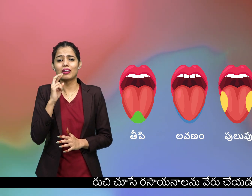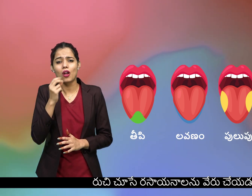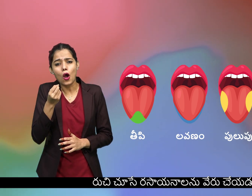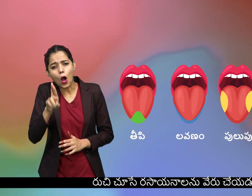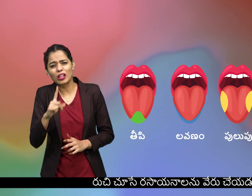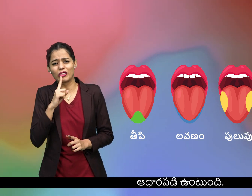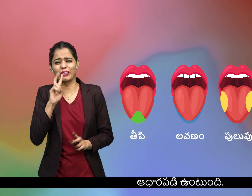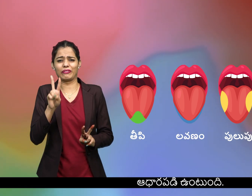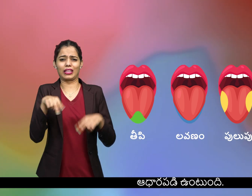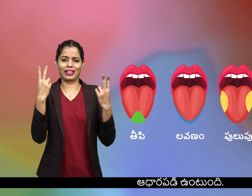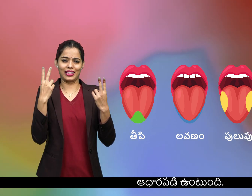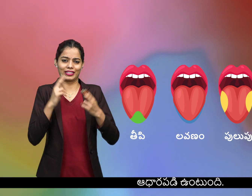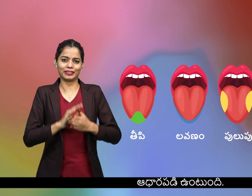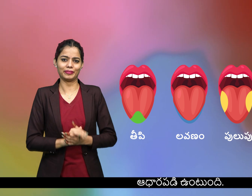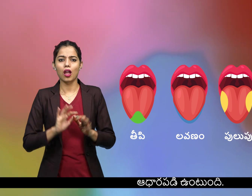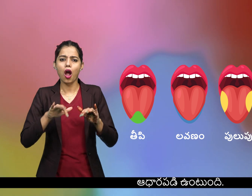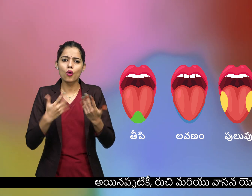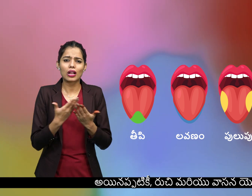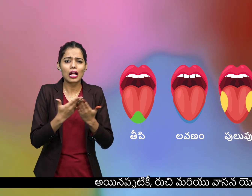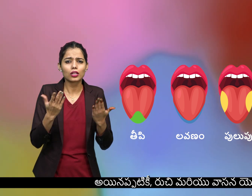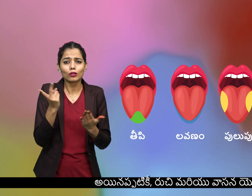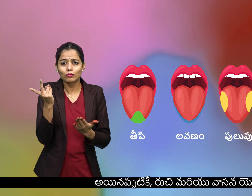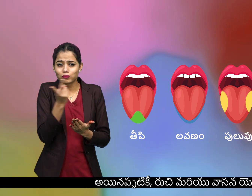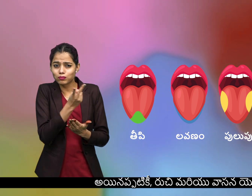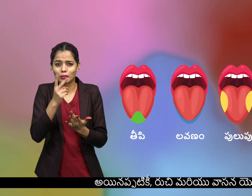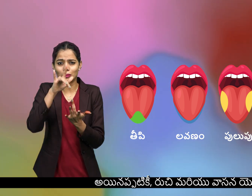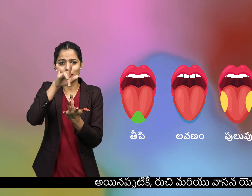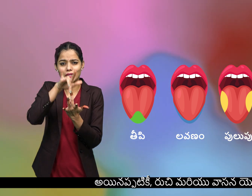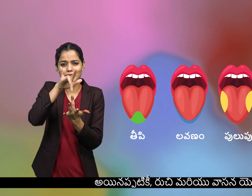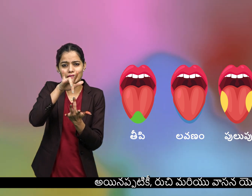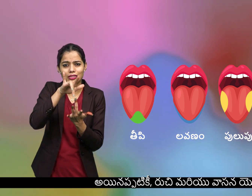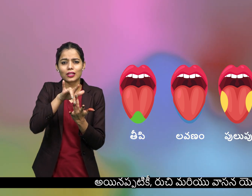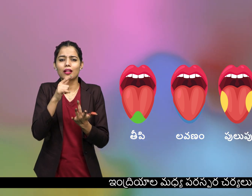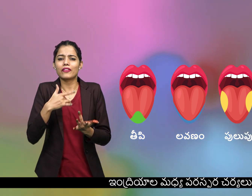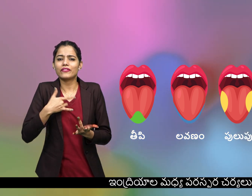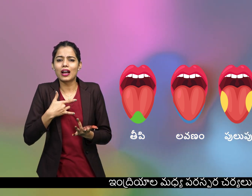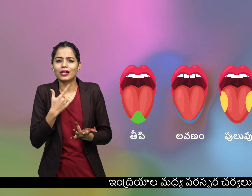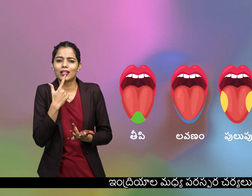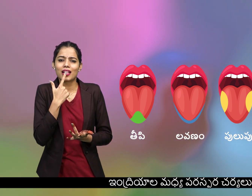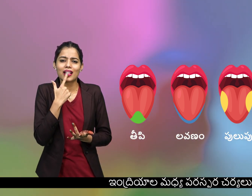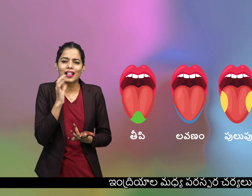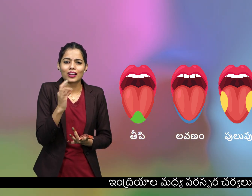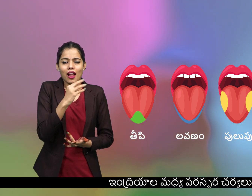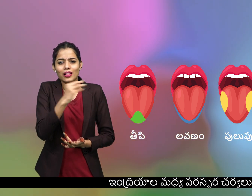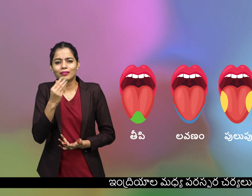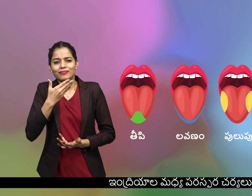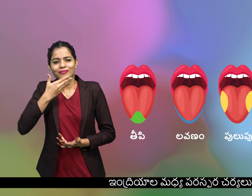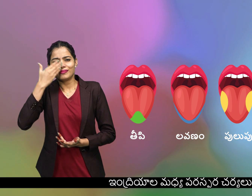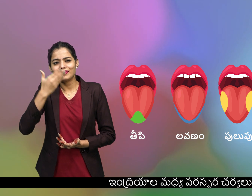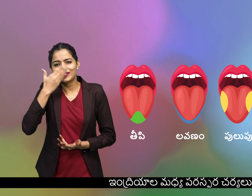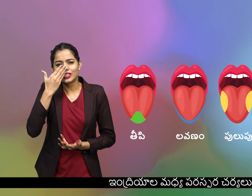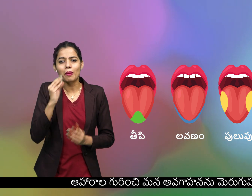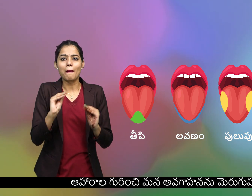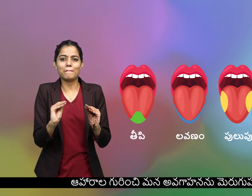వేరు చేయడంపై ఆధారపడి ఉంటుంది. అయినప్పటికీ రుచి మరియు వాసన యొక్క ఇంద్రియాల మధ్య పరస్పర